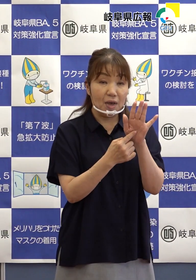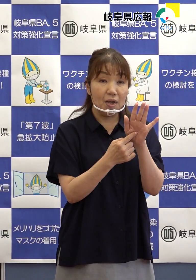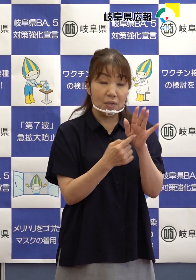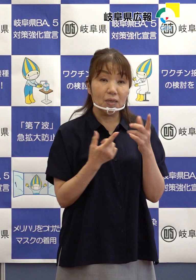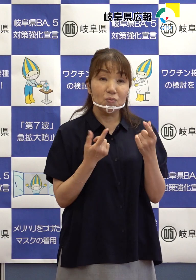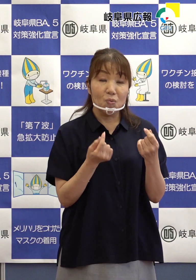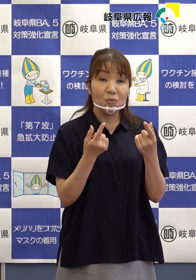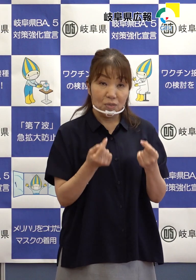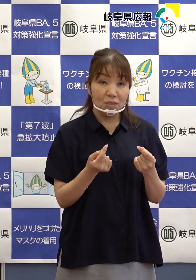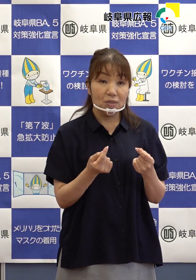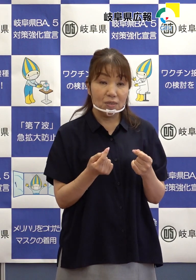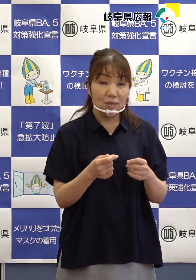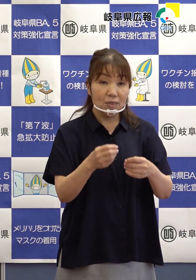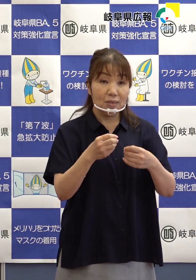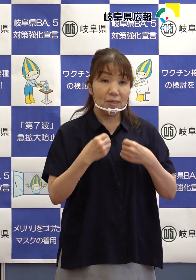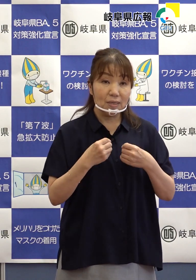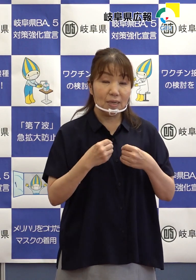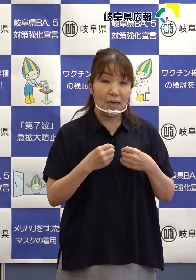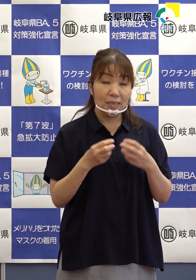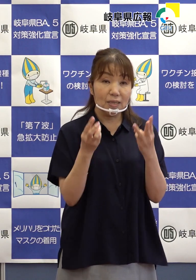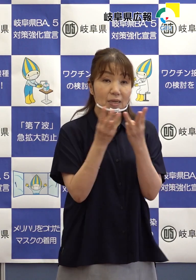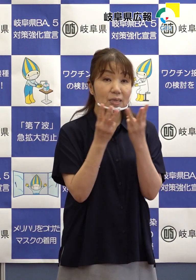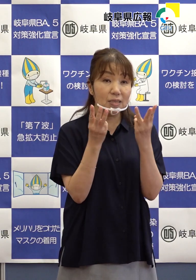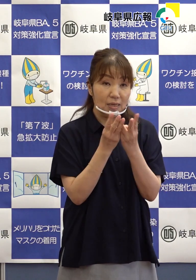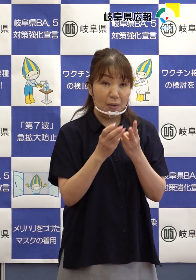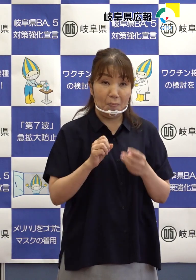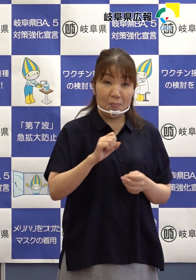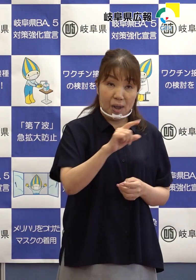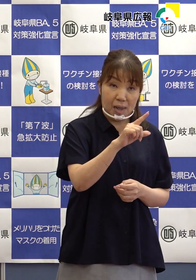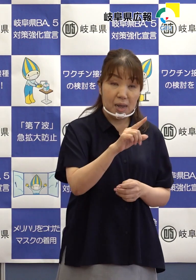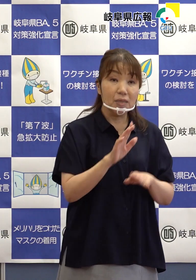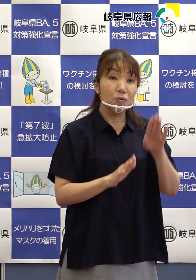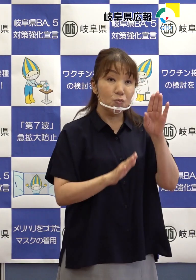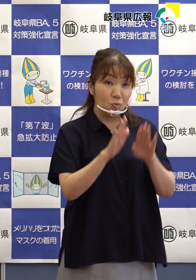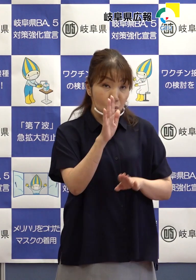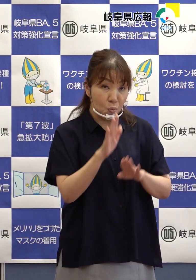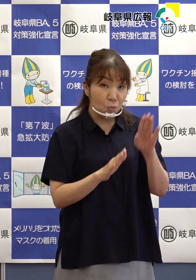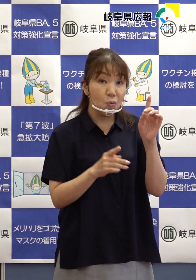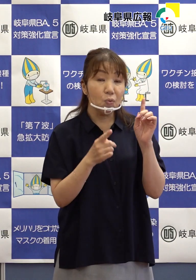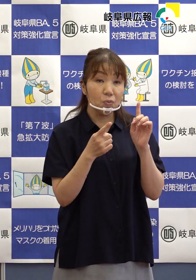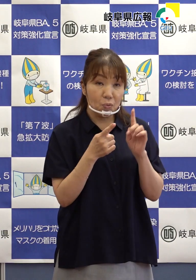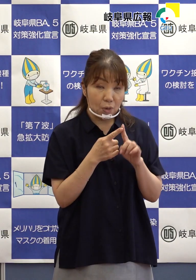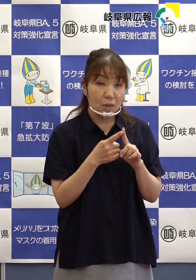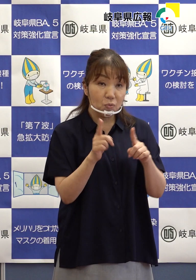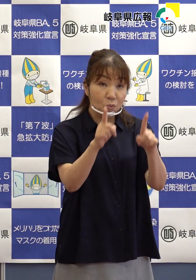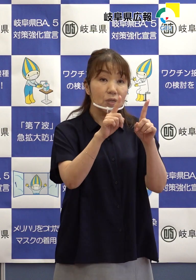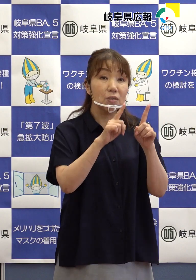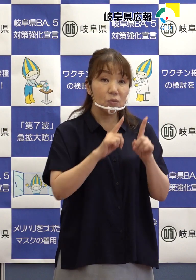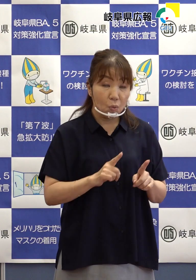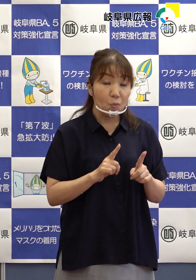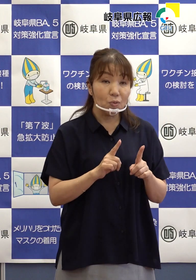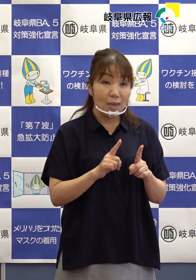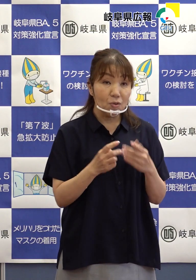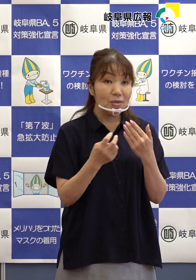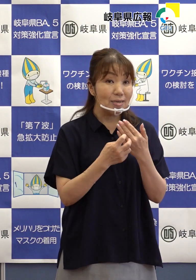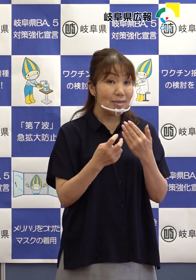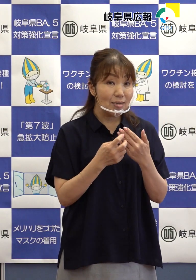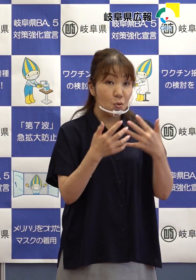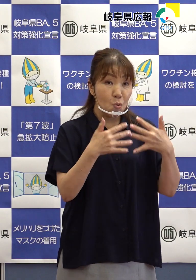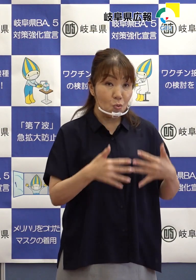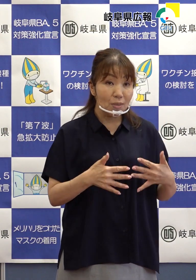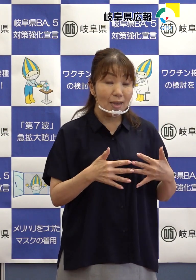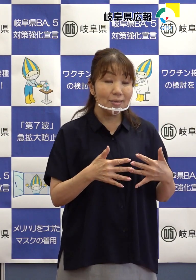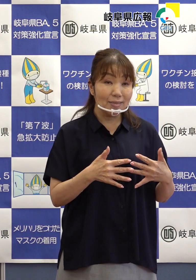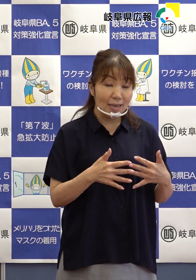あの汗腺の数の伸びでありますとかそれからこれに伴う医療体制の危機的な状況